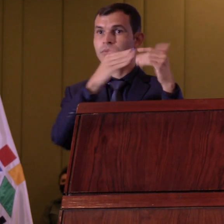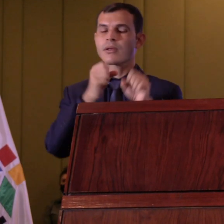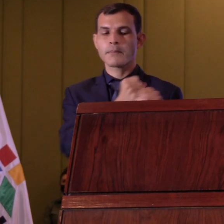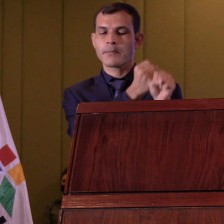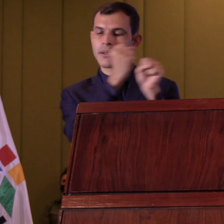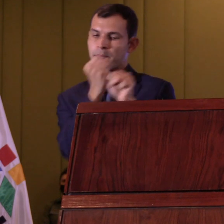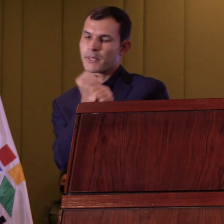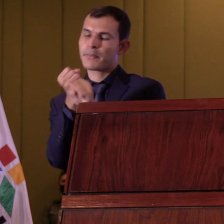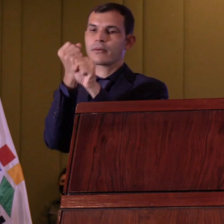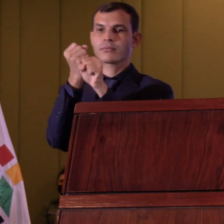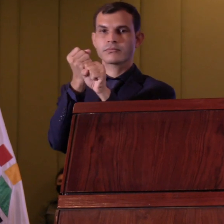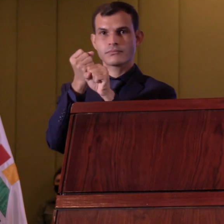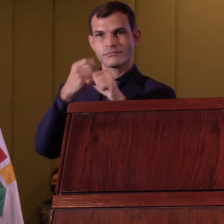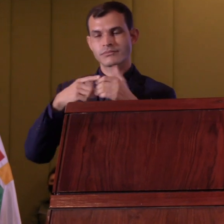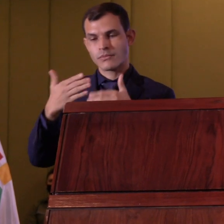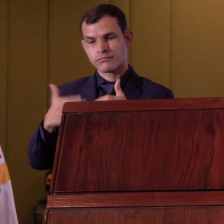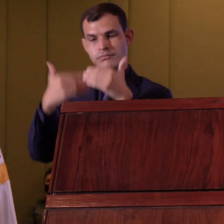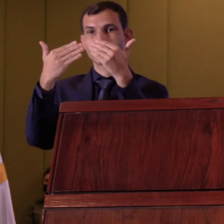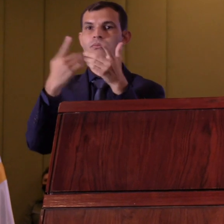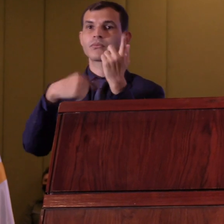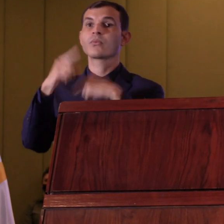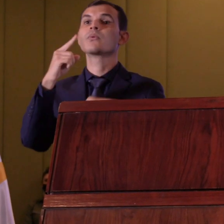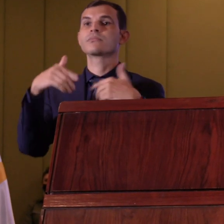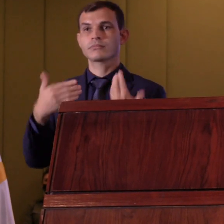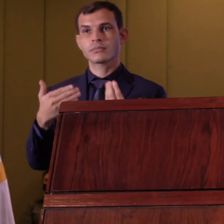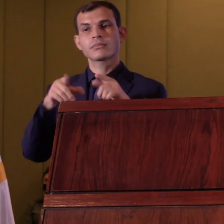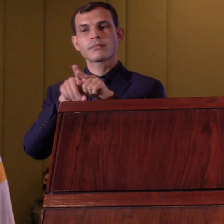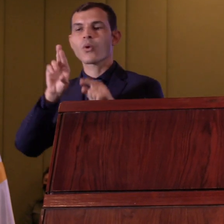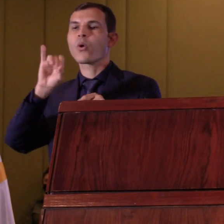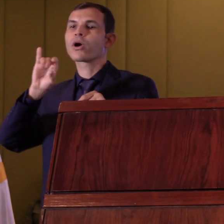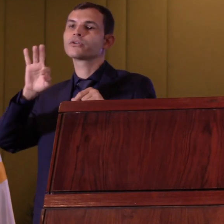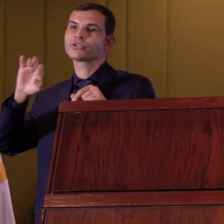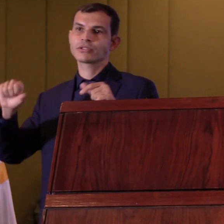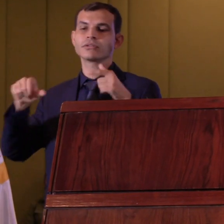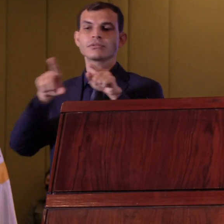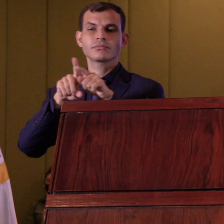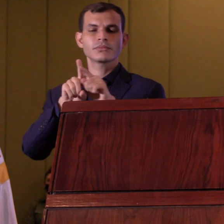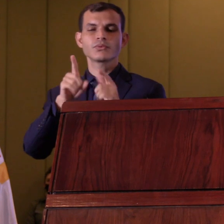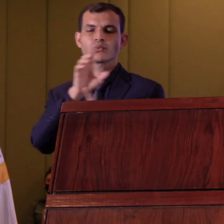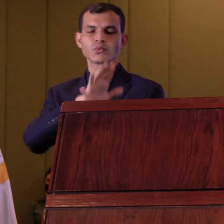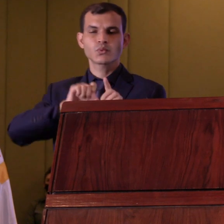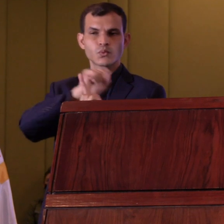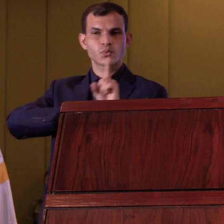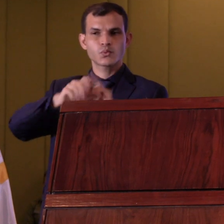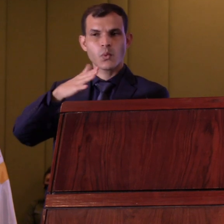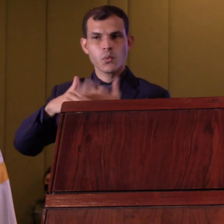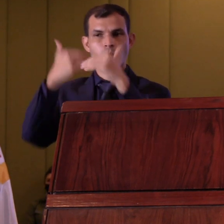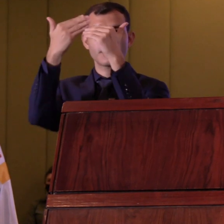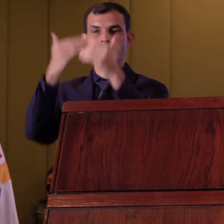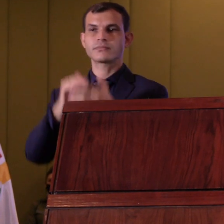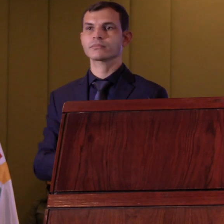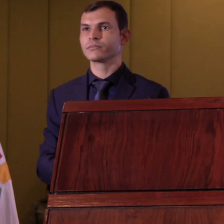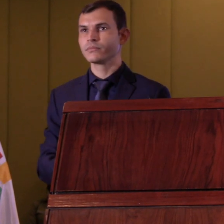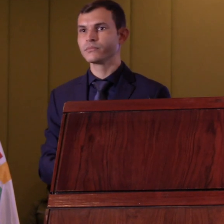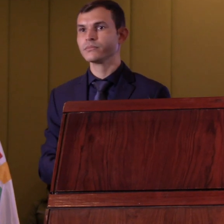estruturantes, dos royalties e investimentos em projetos sociais. E ambiental, visto ser reconhecida como exemplo